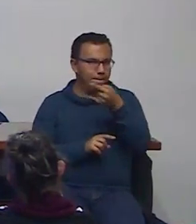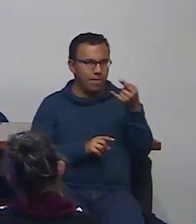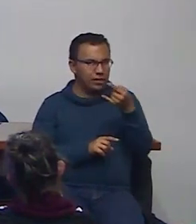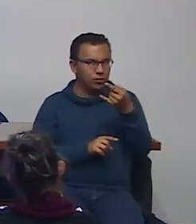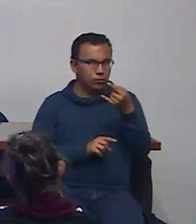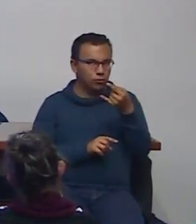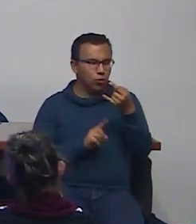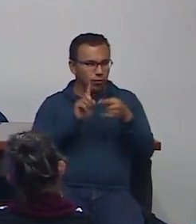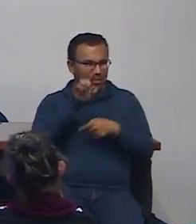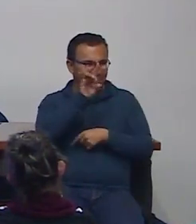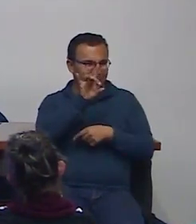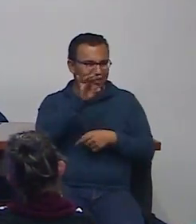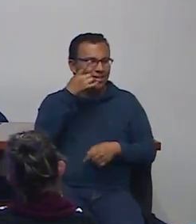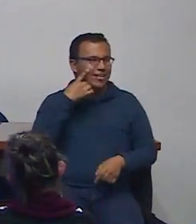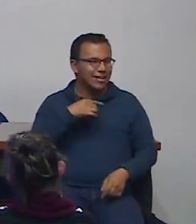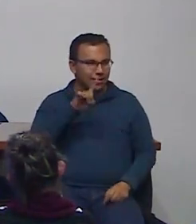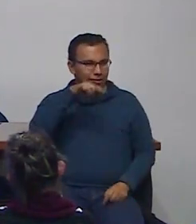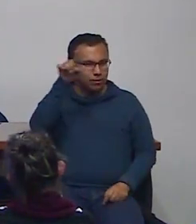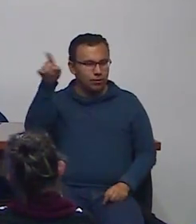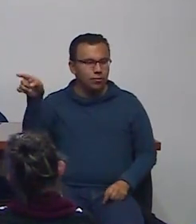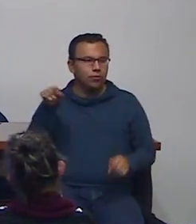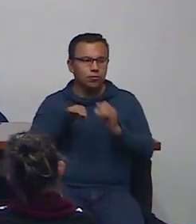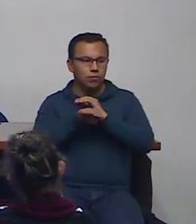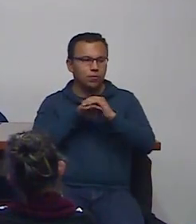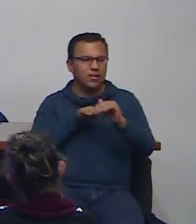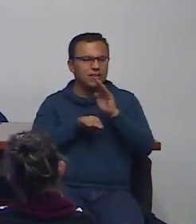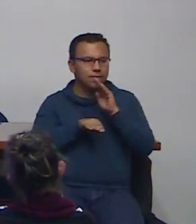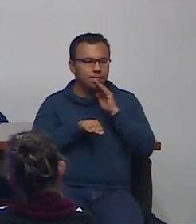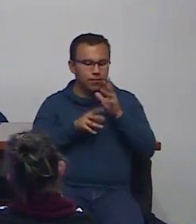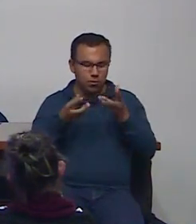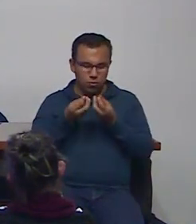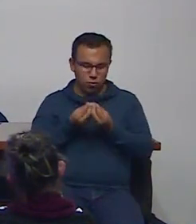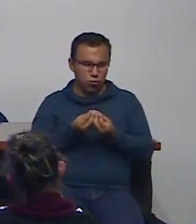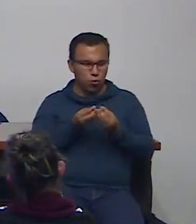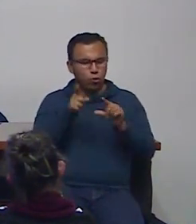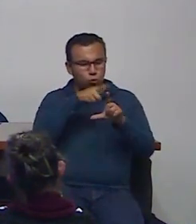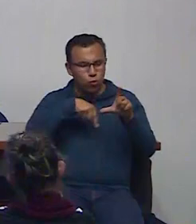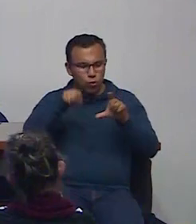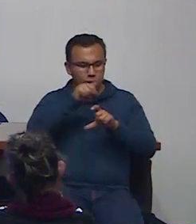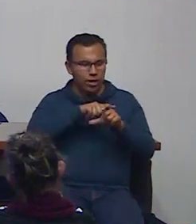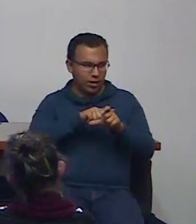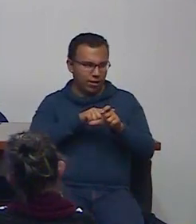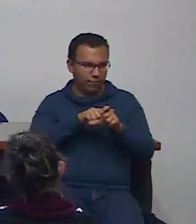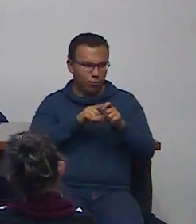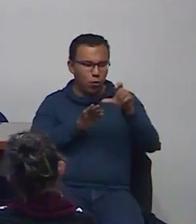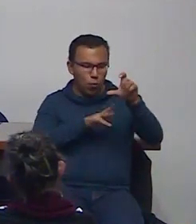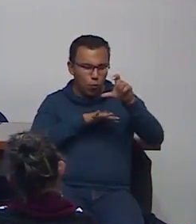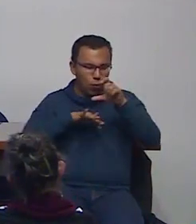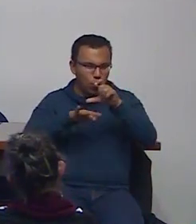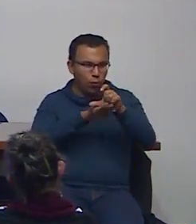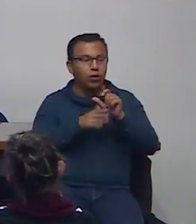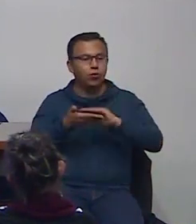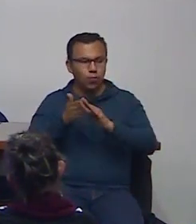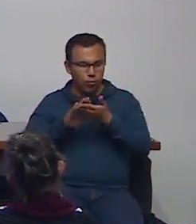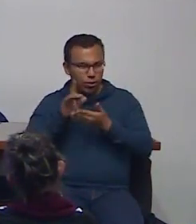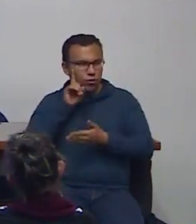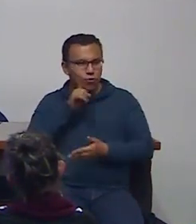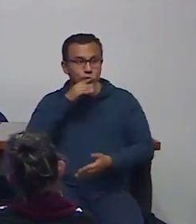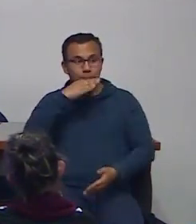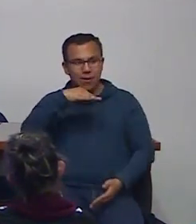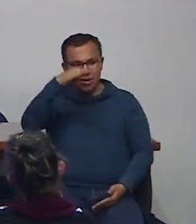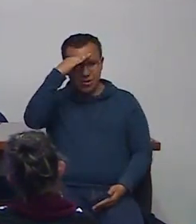días aproximadamente tenemos una invitación del grupo Rueda flotante que es un grupo de teatro de población sorda de